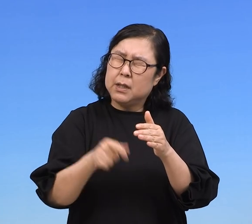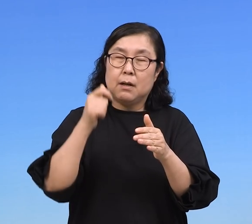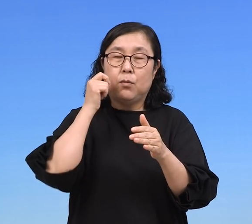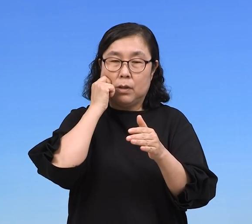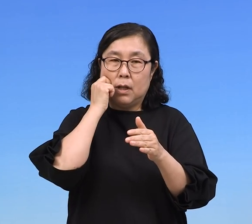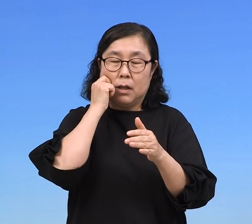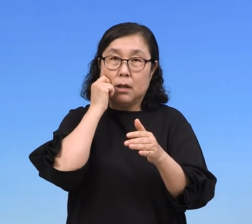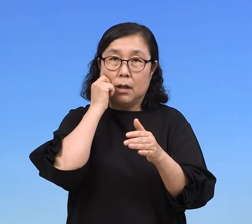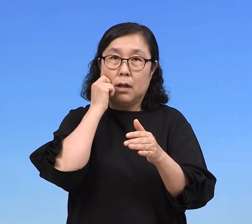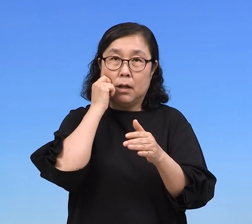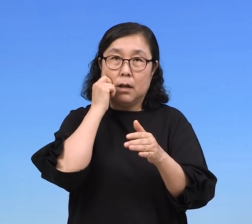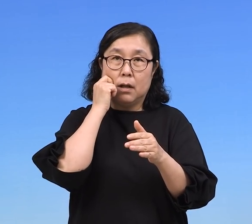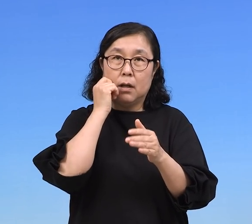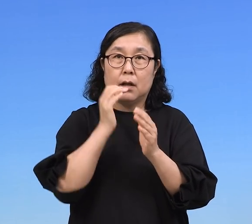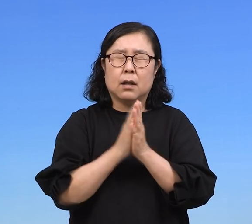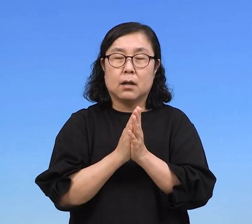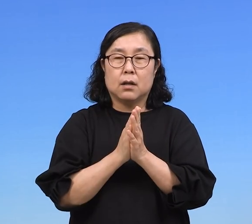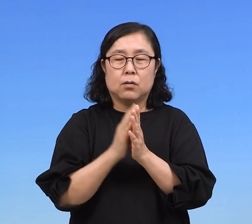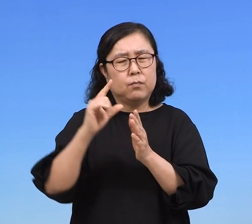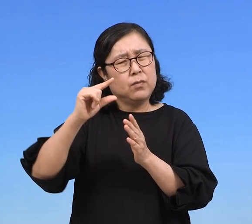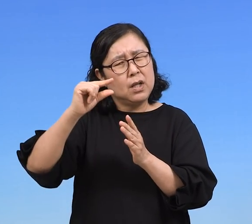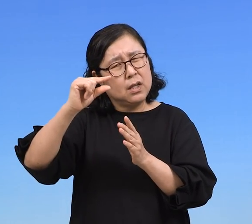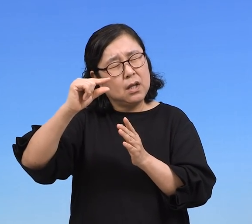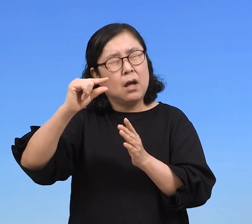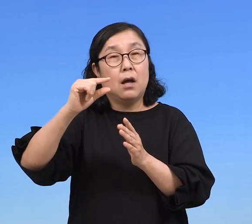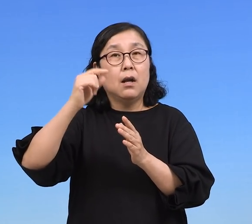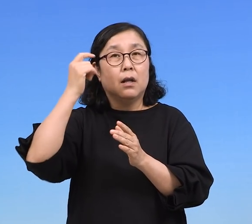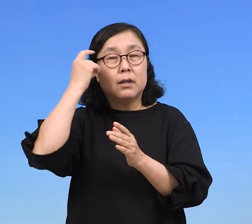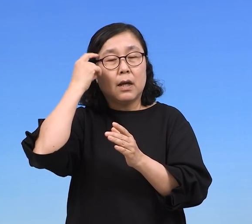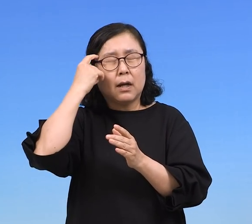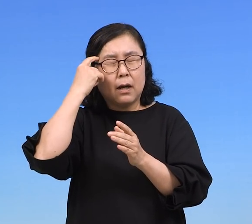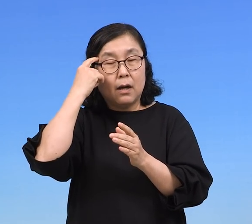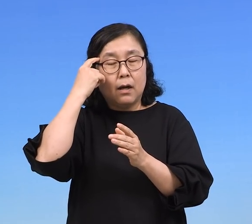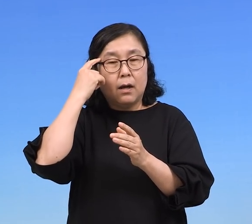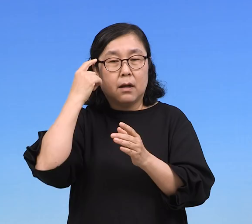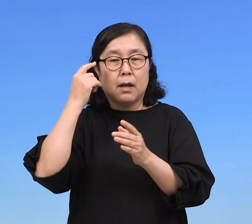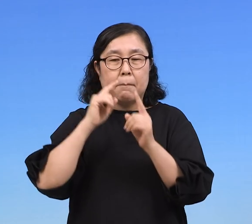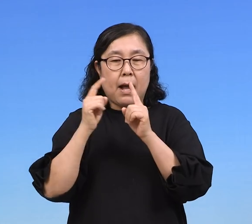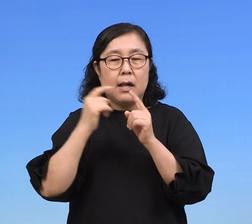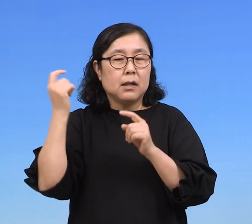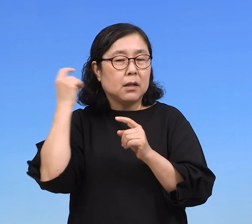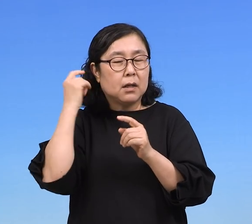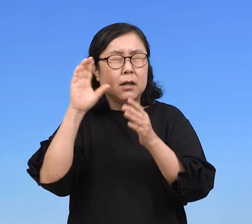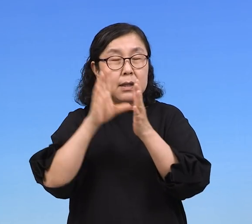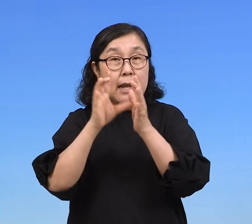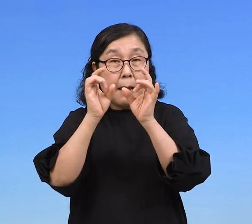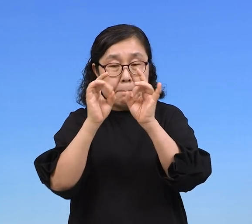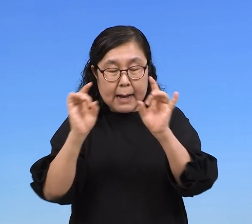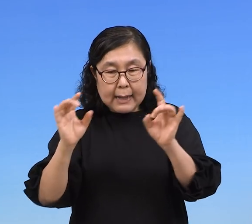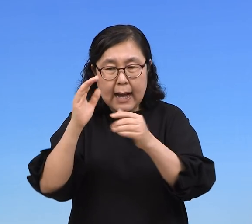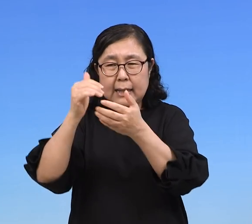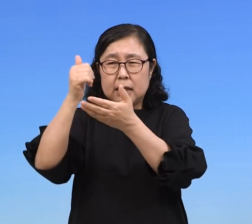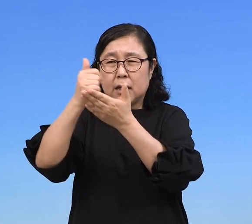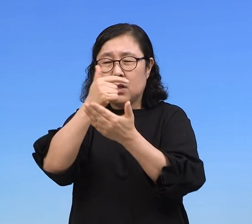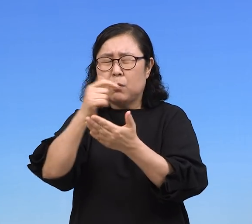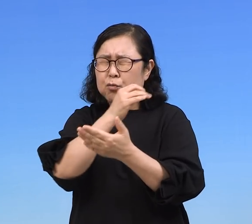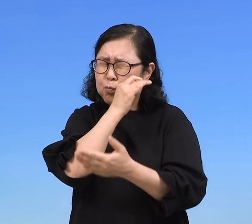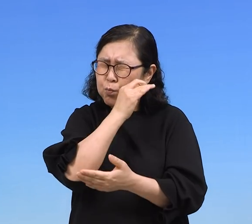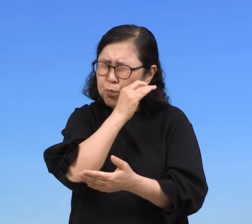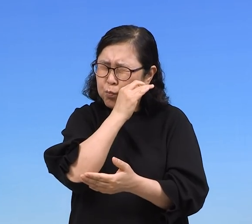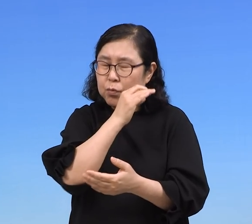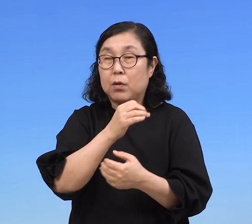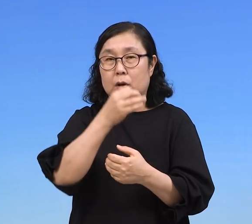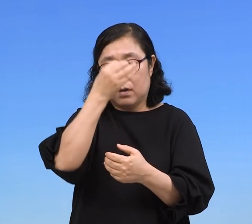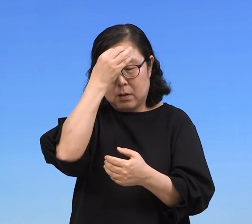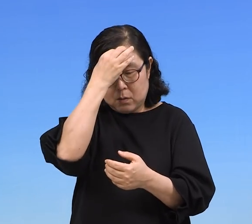깊지가 못해. 그 얕은 것 같아. 이런 이야기를 가끔씩 들을 때마다 하나님께 너무 죄송을